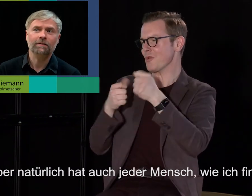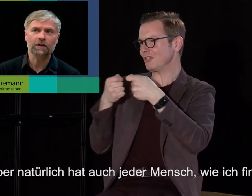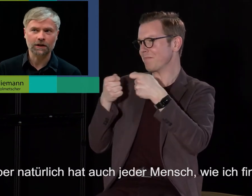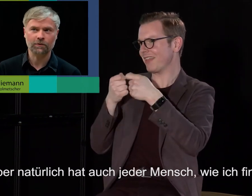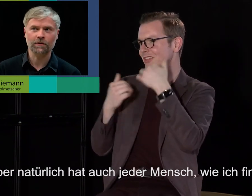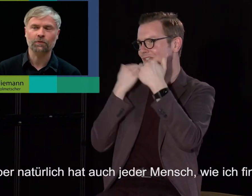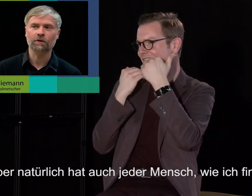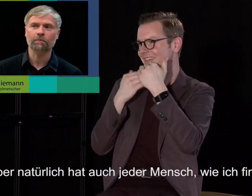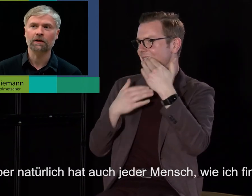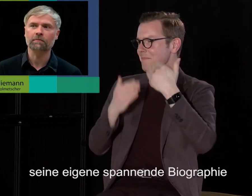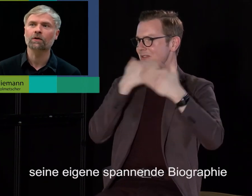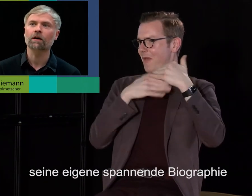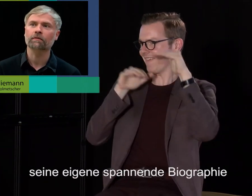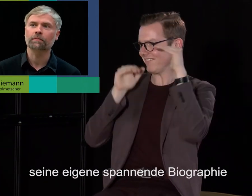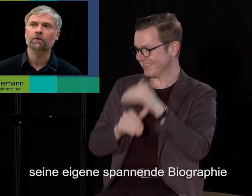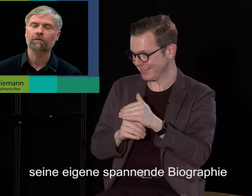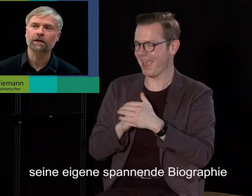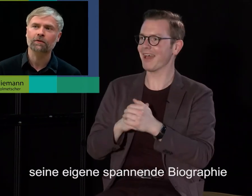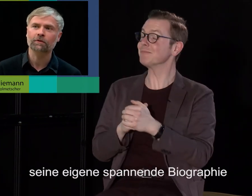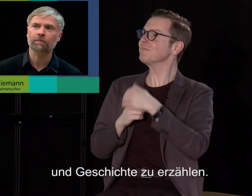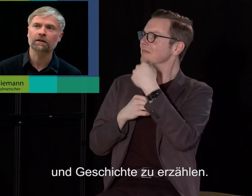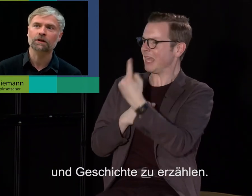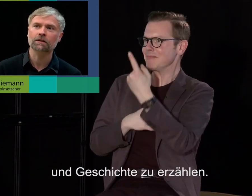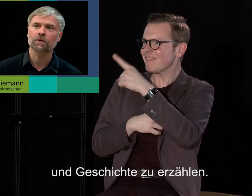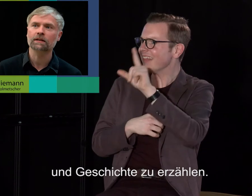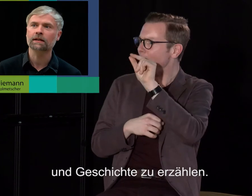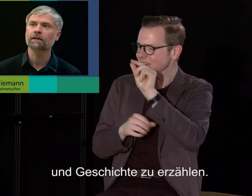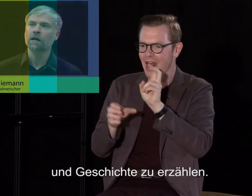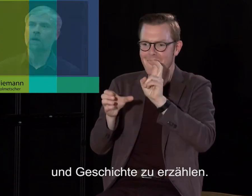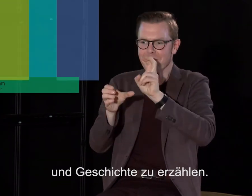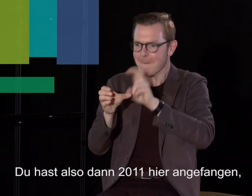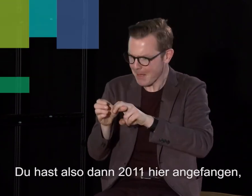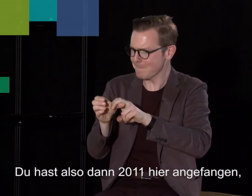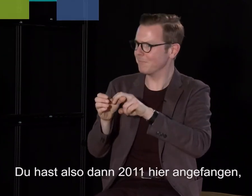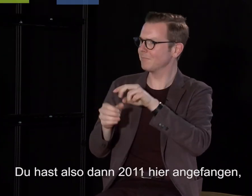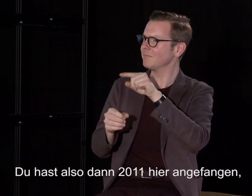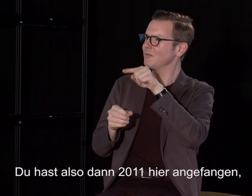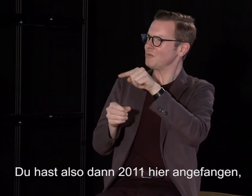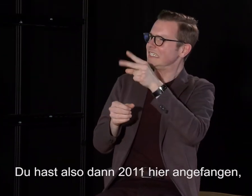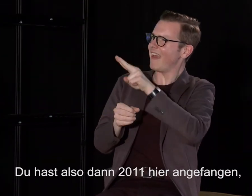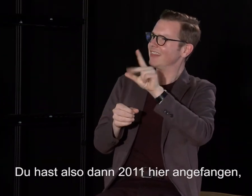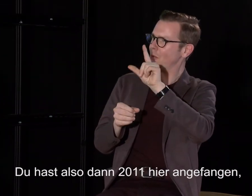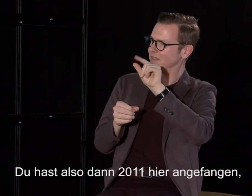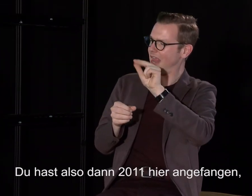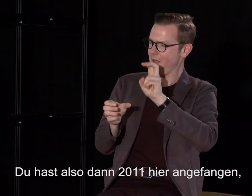jeder Mensch hat sowieso eine spannende Biografie und eine spannende Geschichte zu erzählen. Du bist also 2011